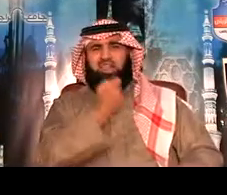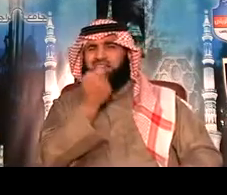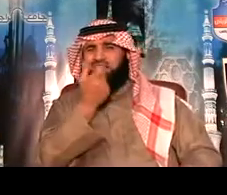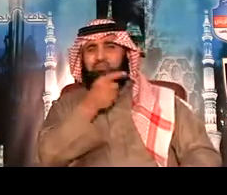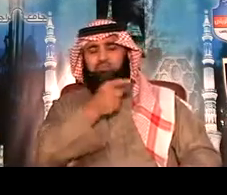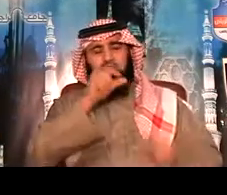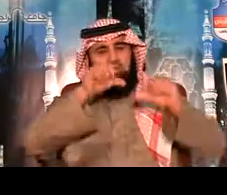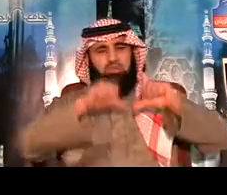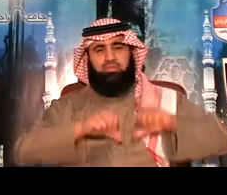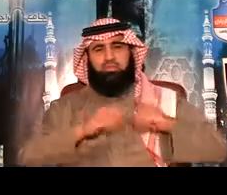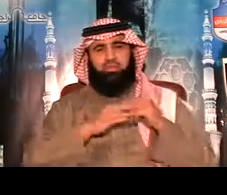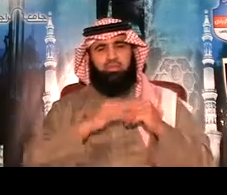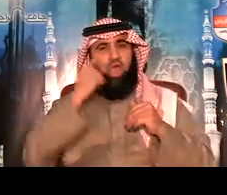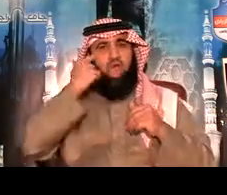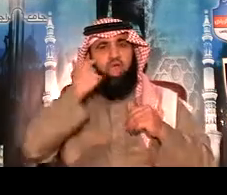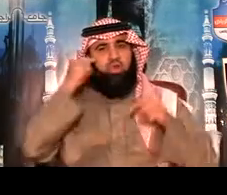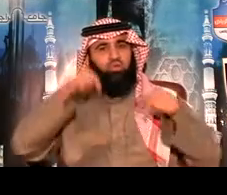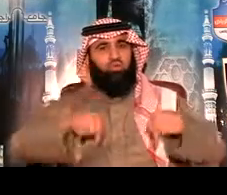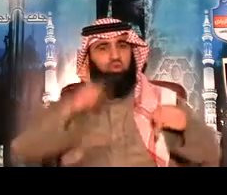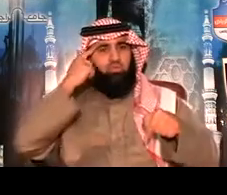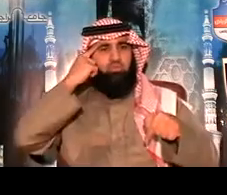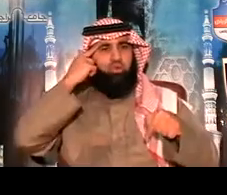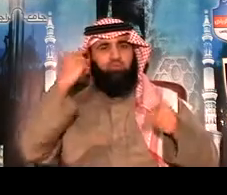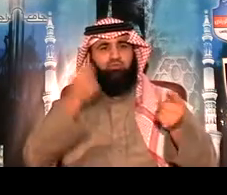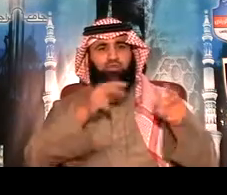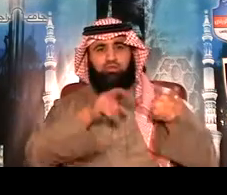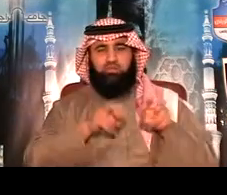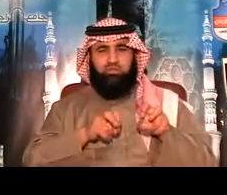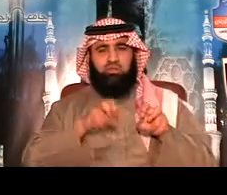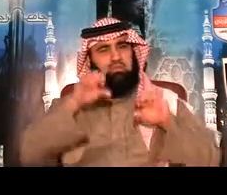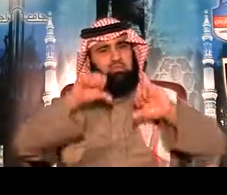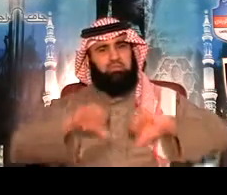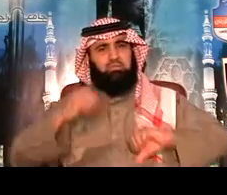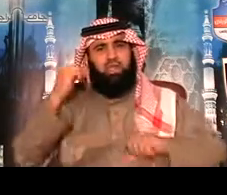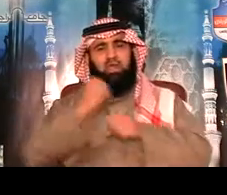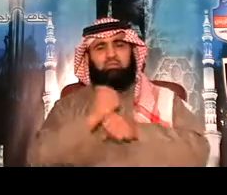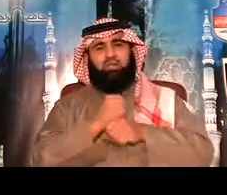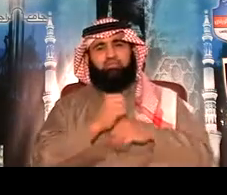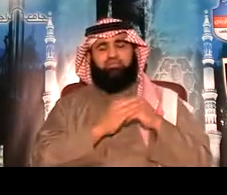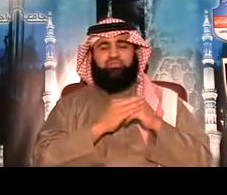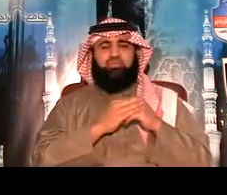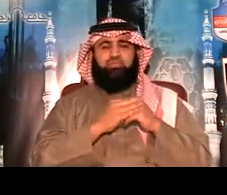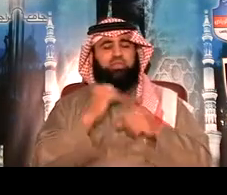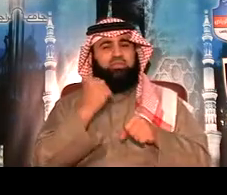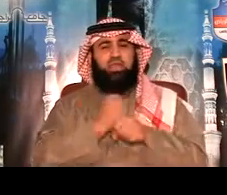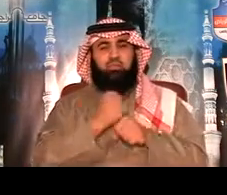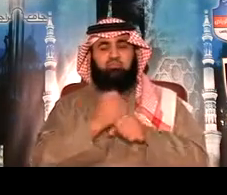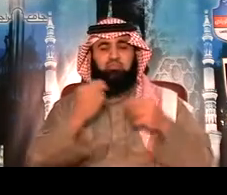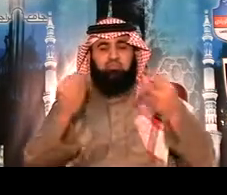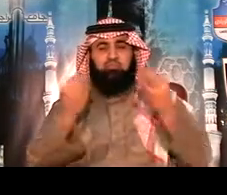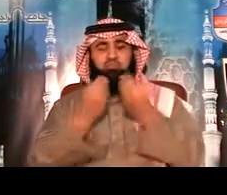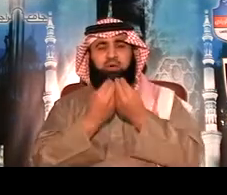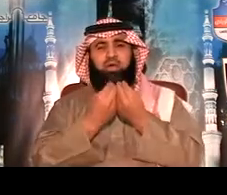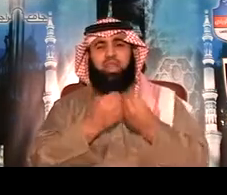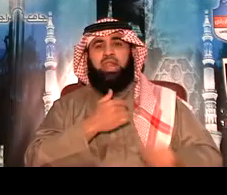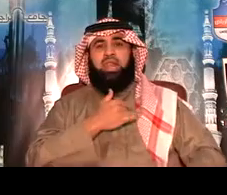في متاع الدنيا، لأن الأعمال مرتبطة ارتباطا وثيقا بالنيات